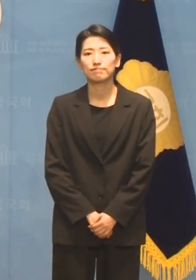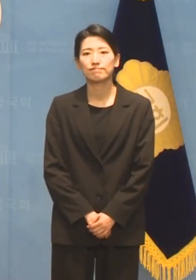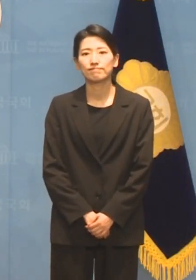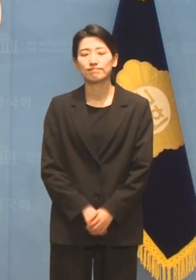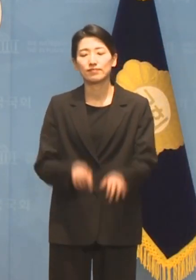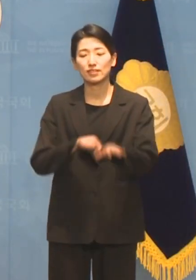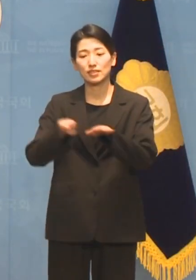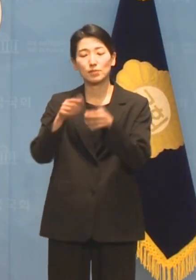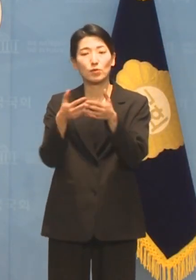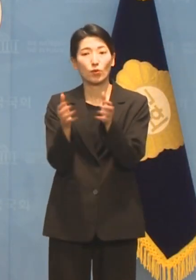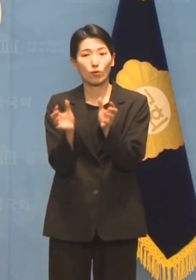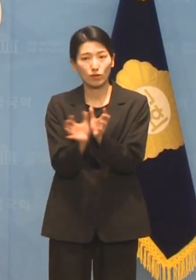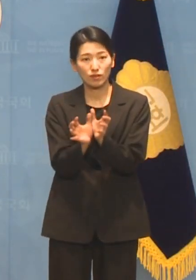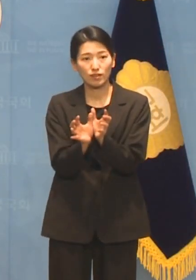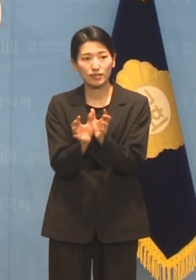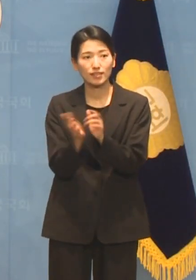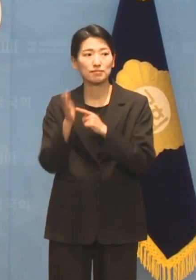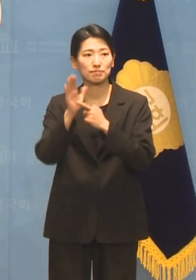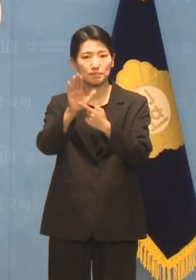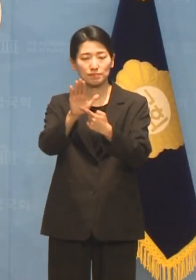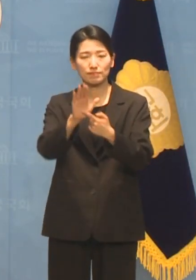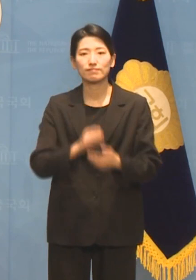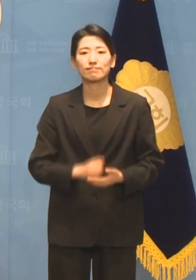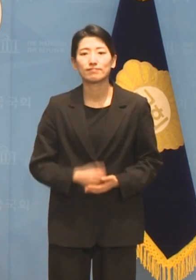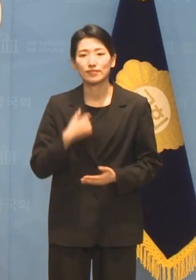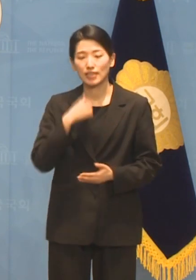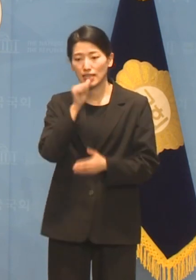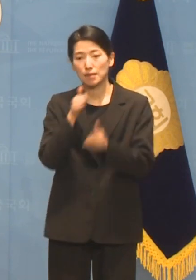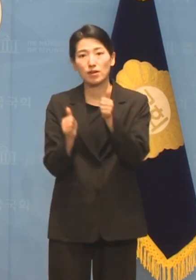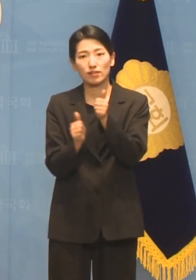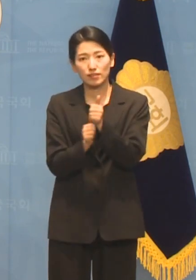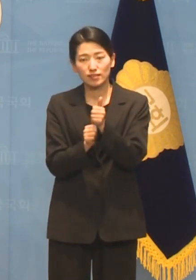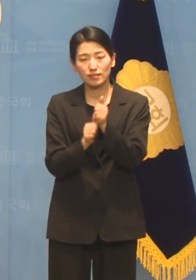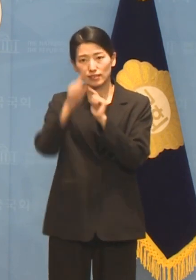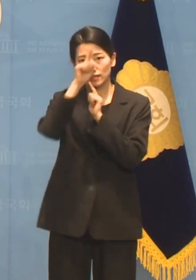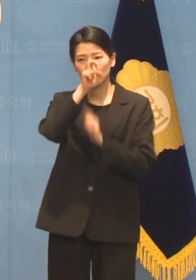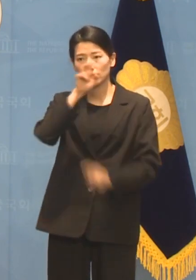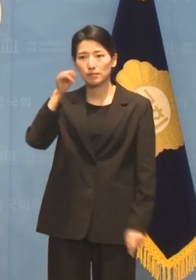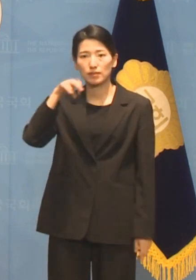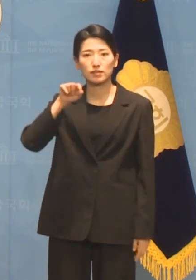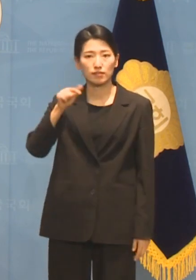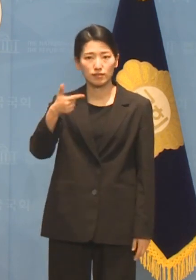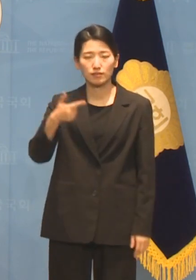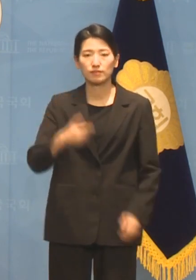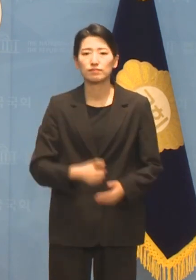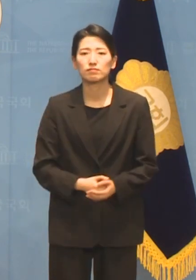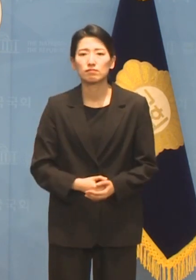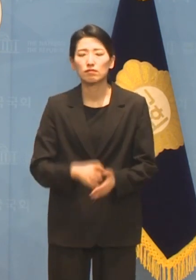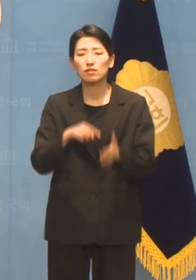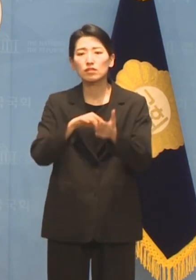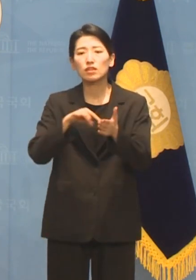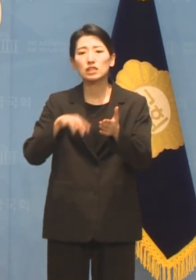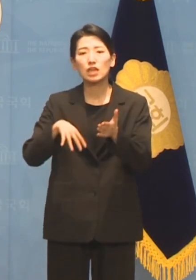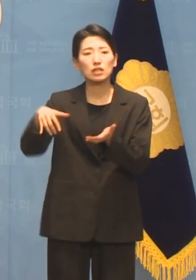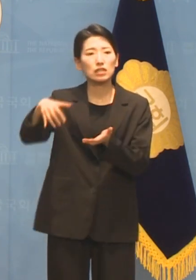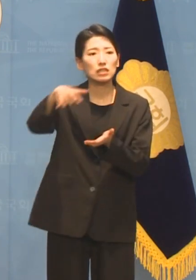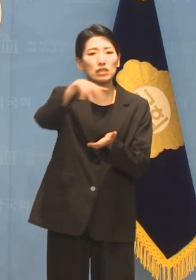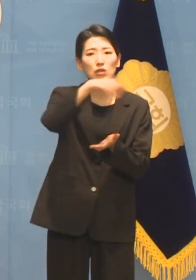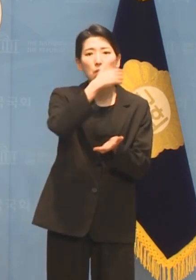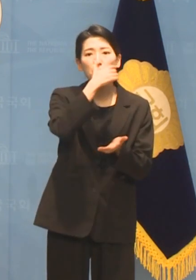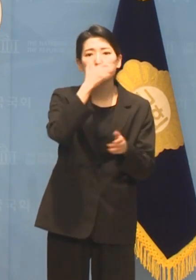네, 진보당 브리핑 시작하겠습니다. 부대변인 이미선입니다. 세수 결손을